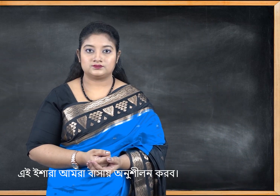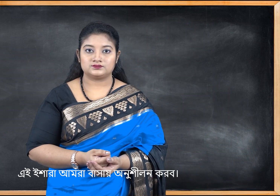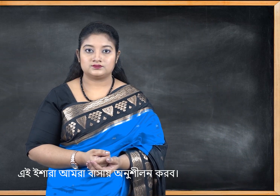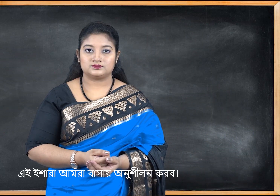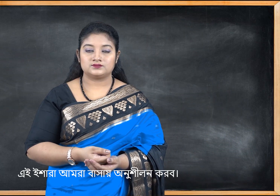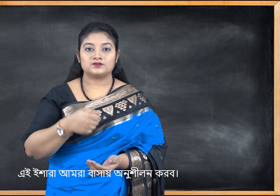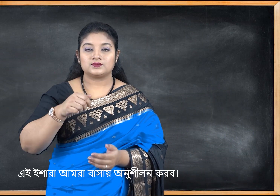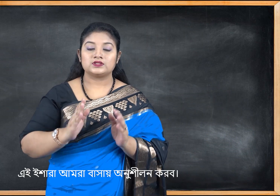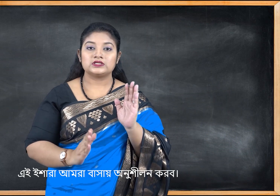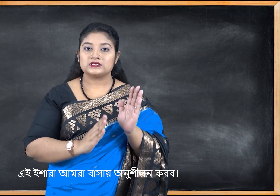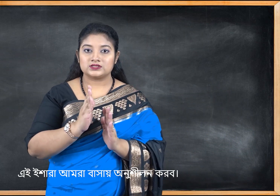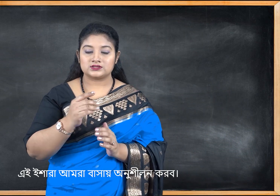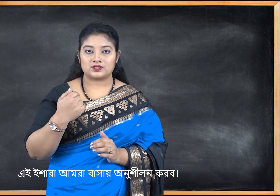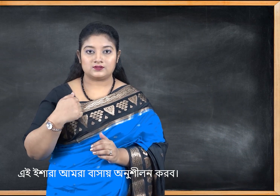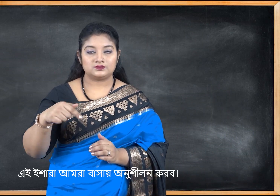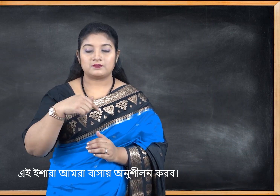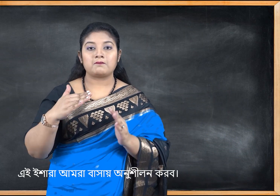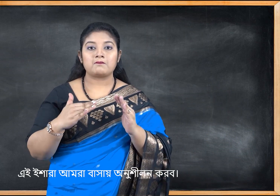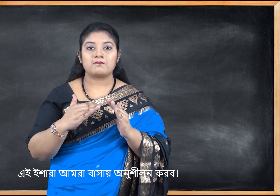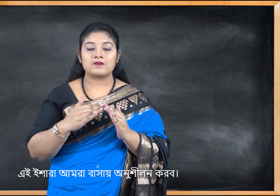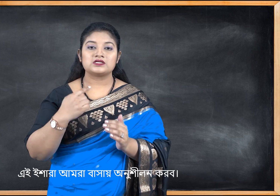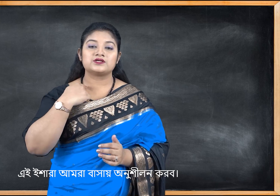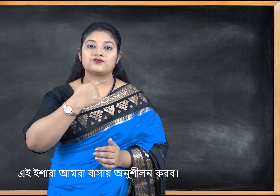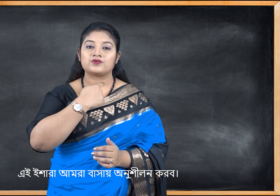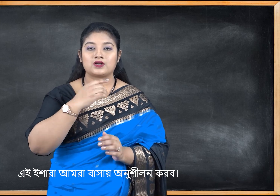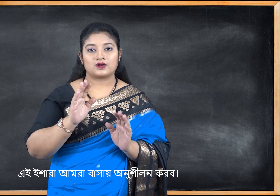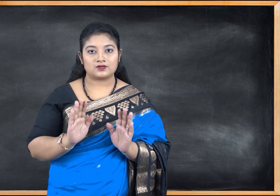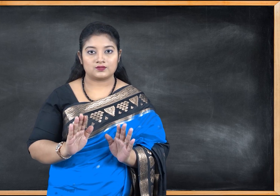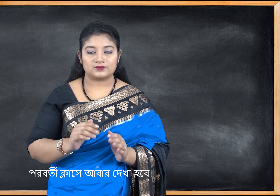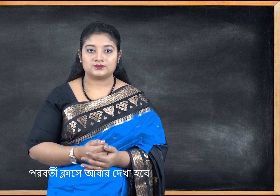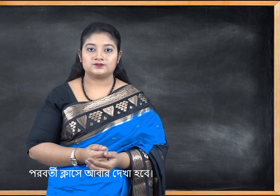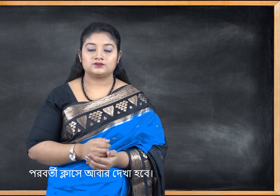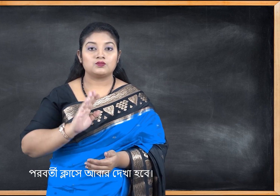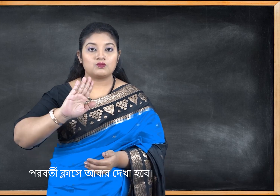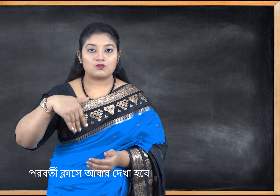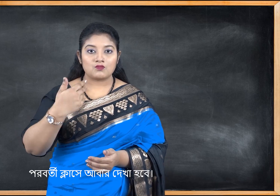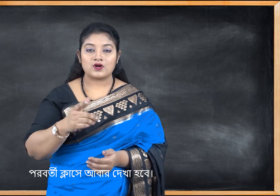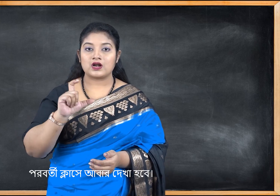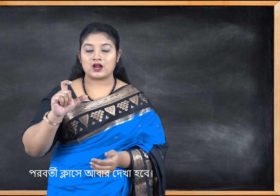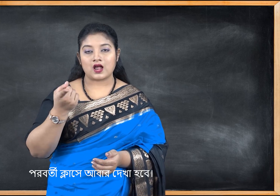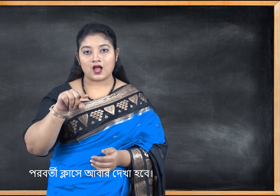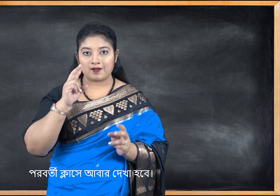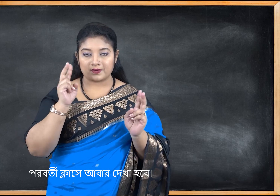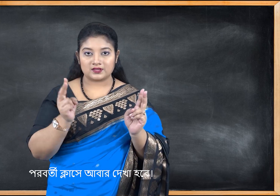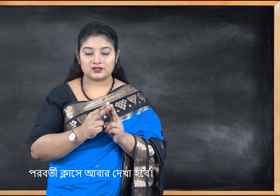এই ইশারা আমরা বাসায় অনুশীলন করব। পরবর্তী ক্লাসে আবার দেখা হবে।